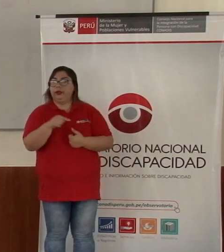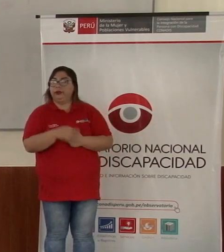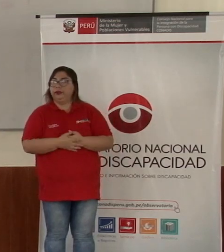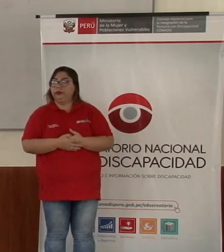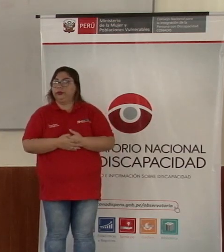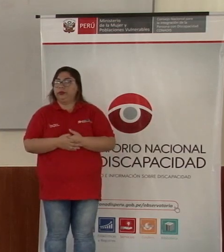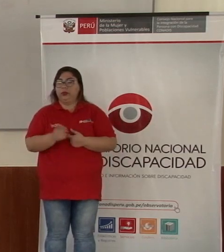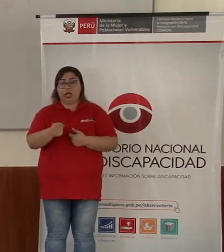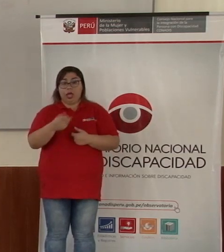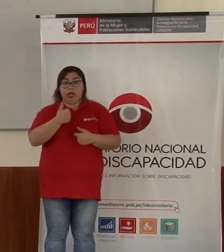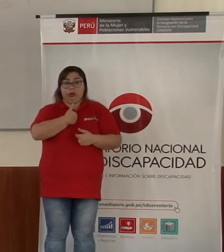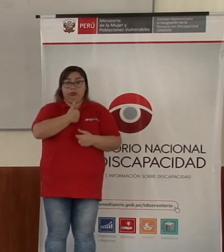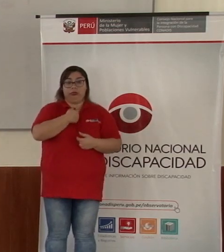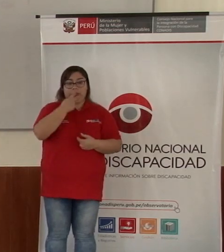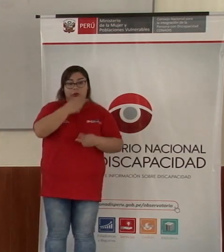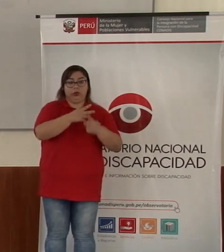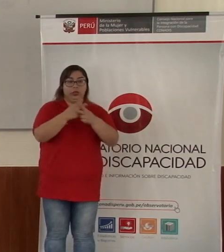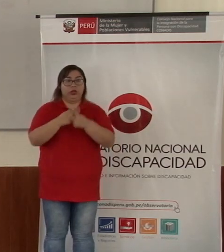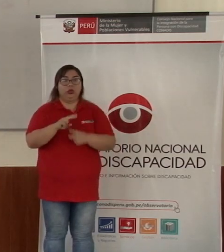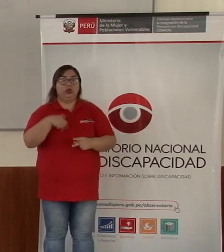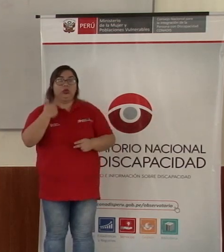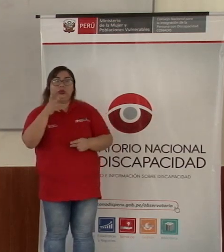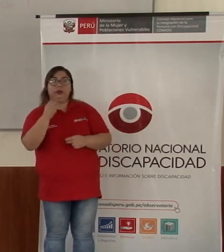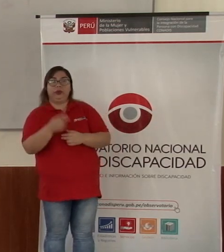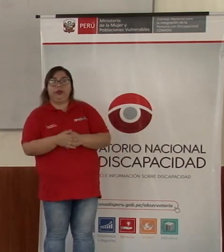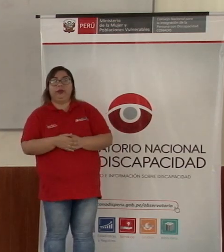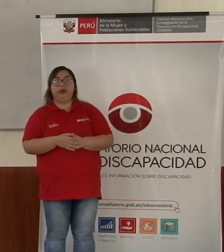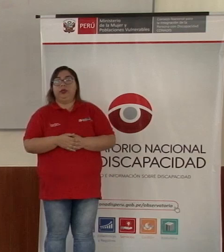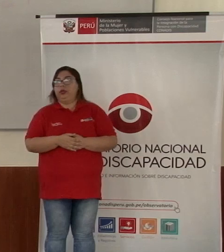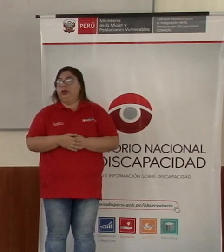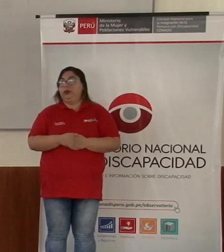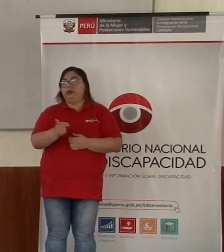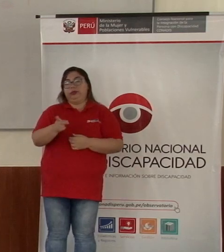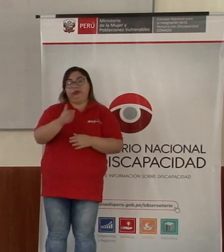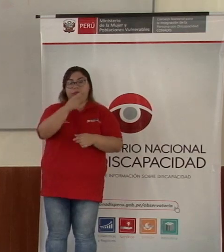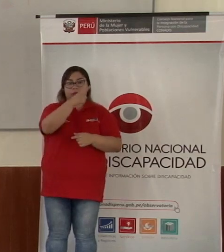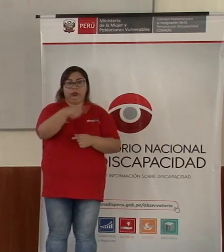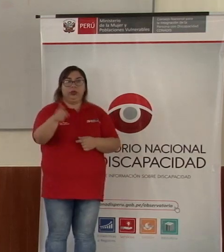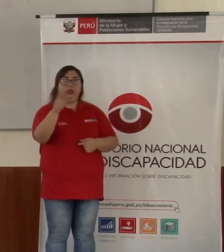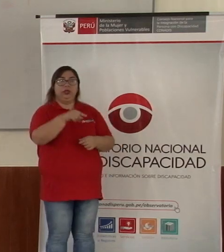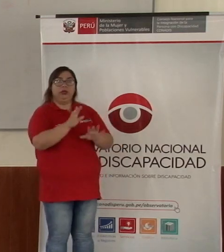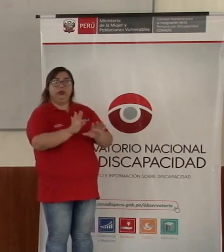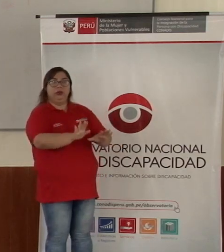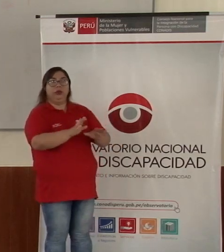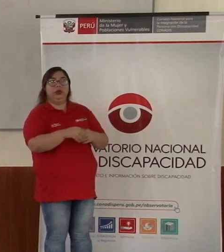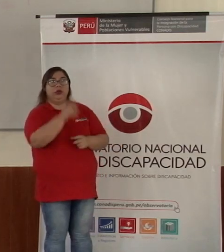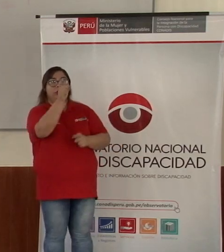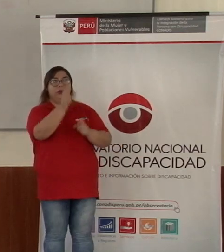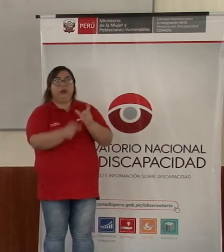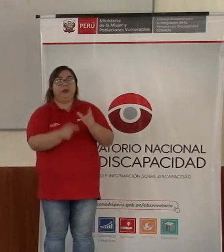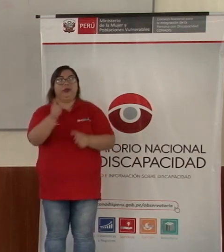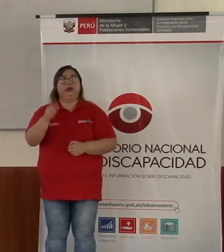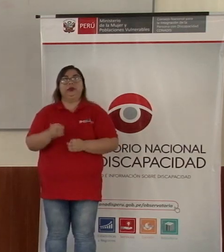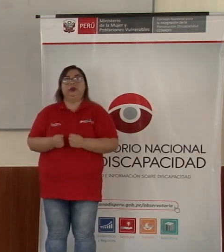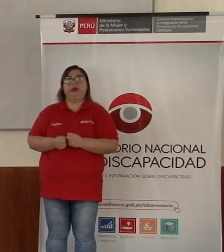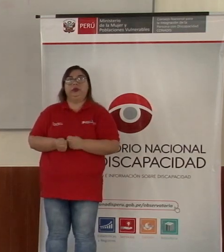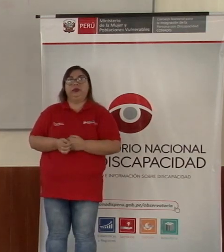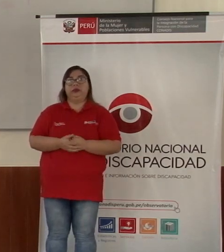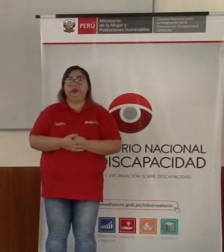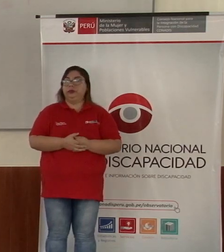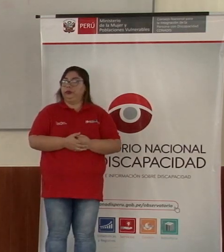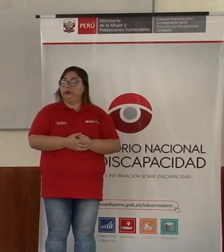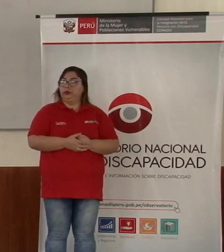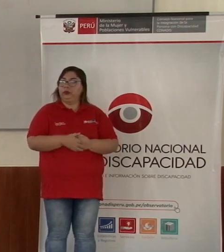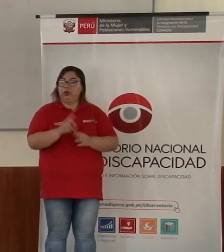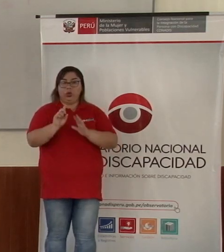correspondía no la puede administrar él. Entonces prácticamente lo anulan como persona, ¿no?